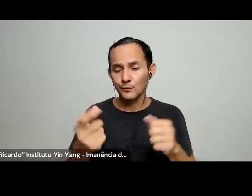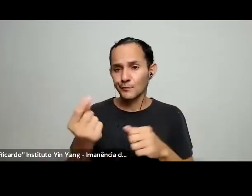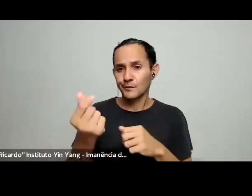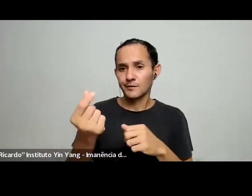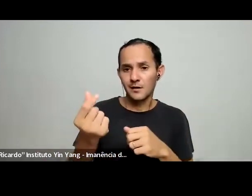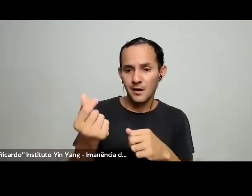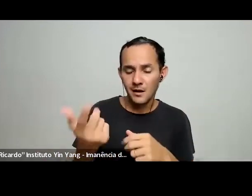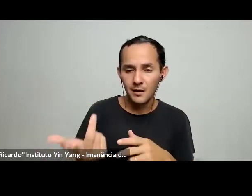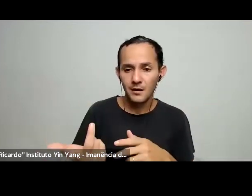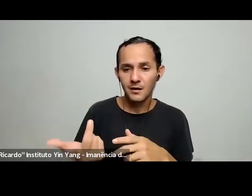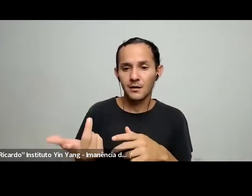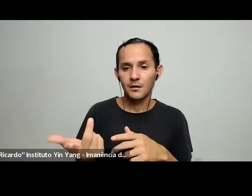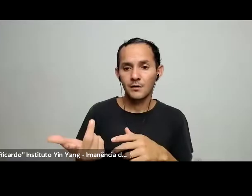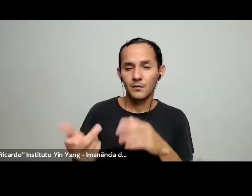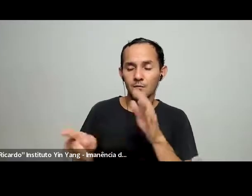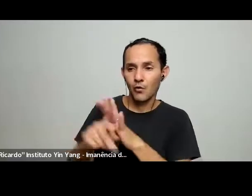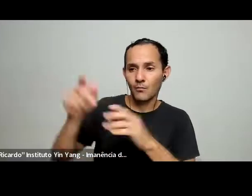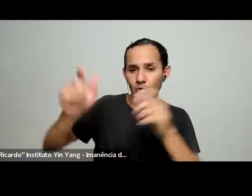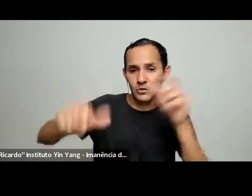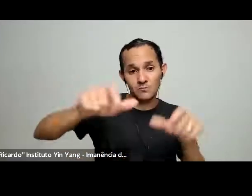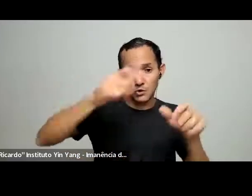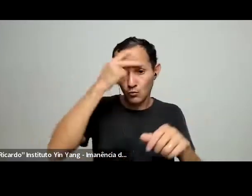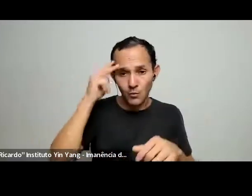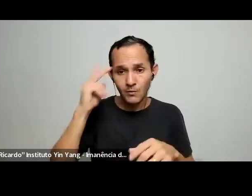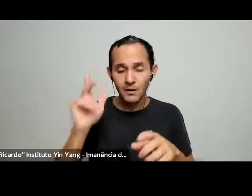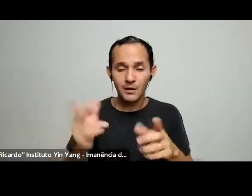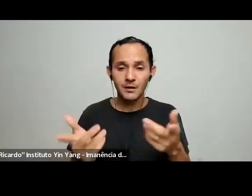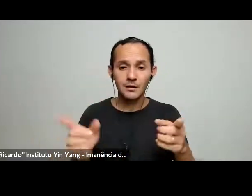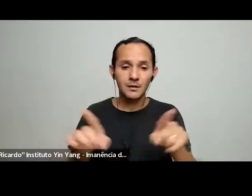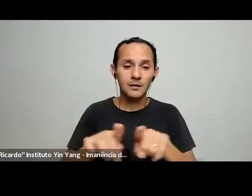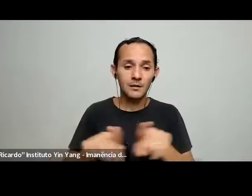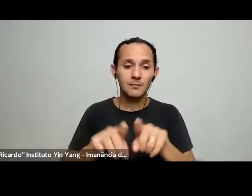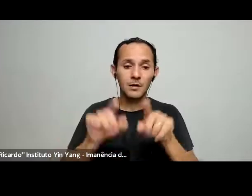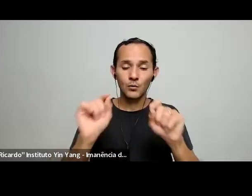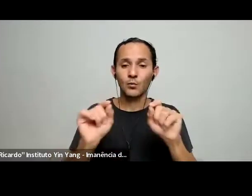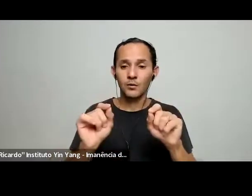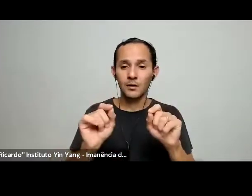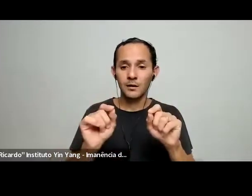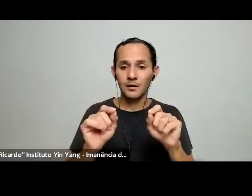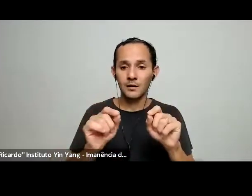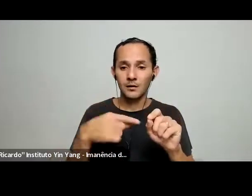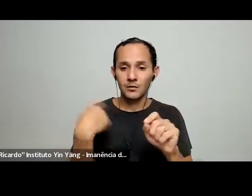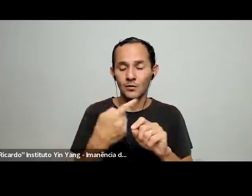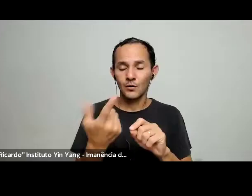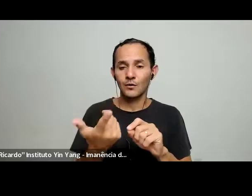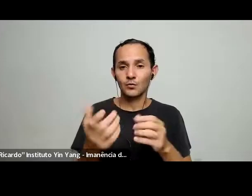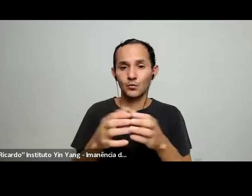recursos das pessoas, né? E o que a nossa estrutura,